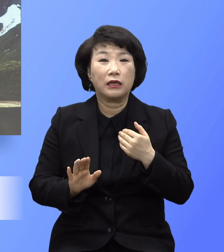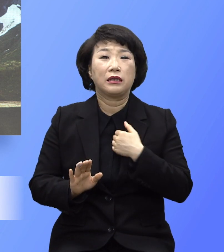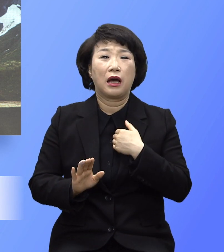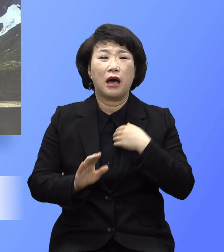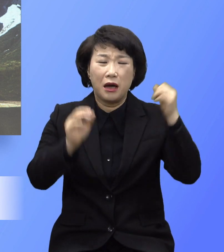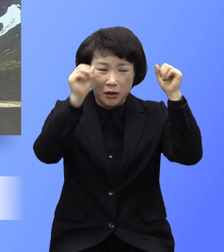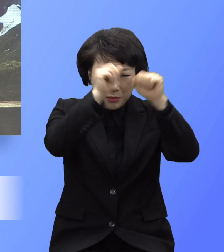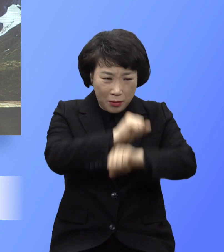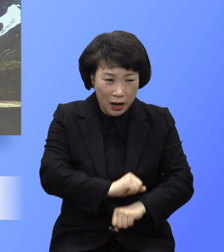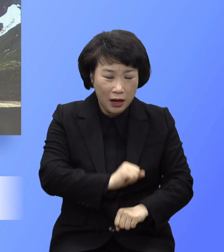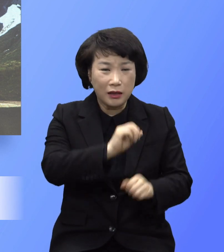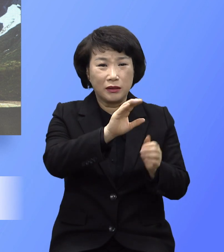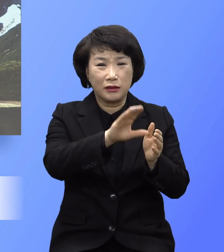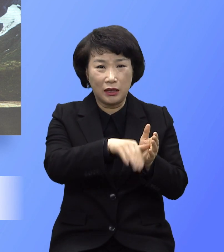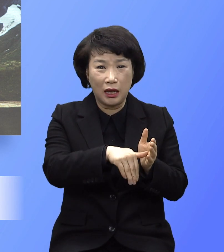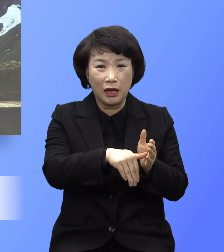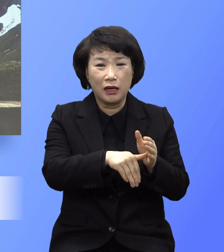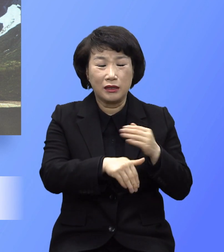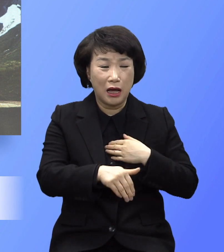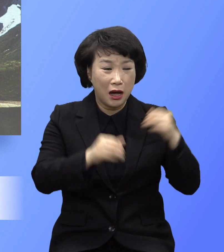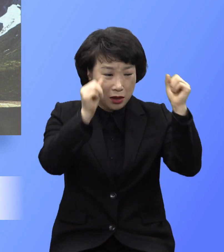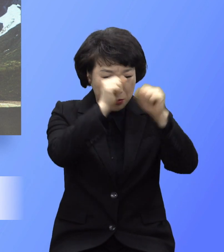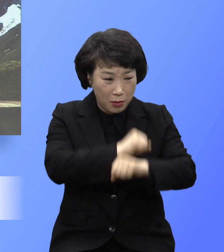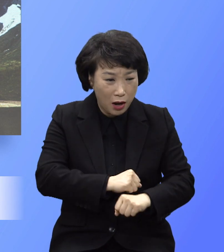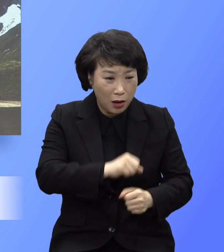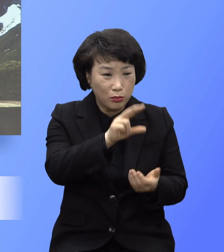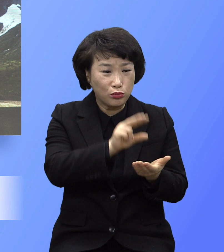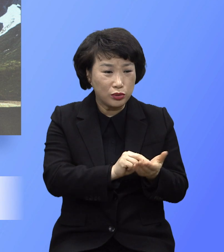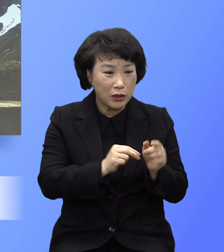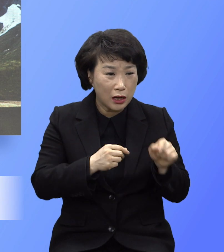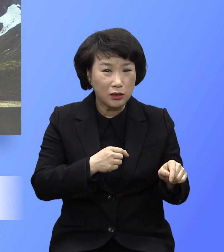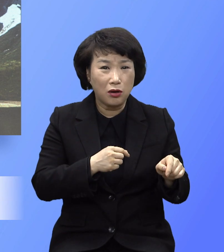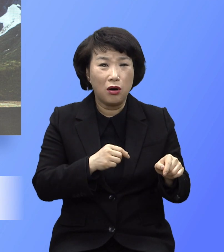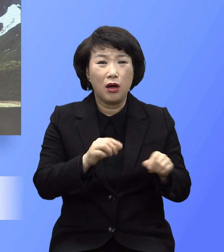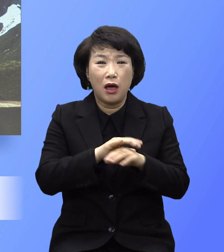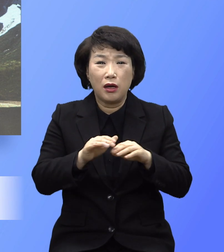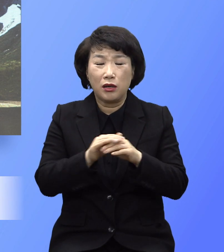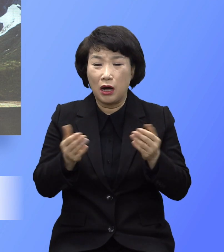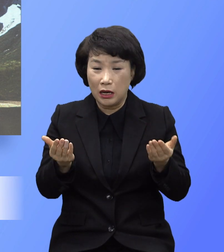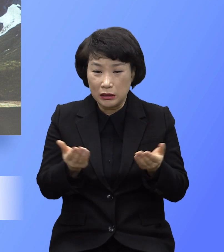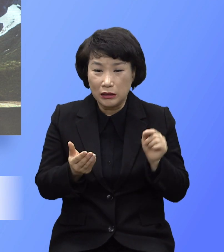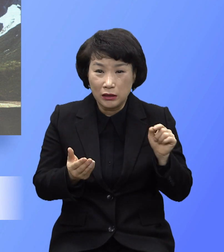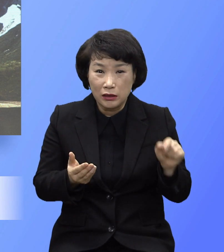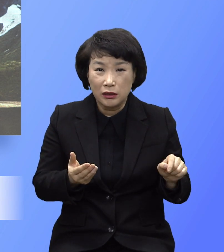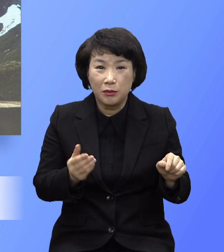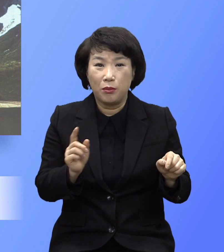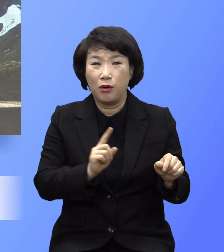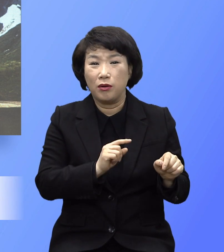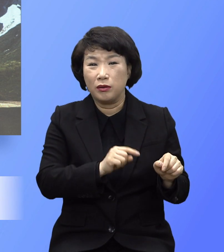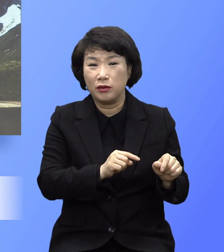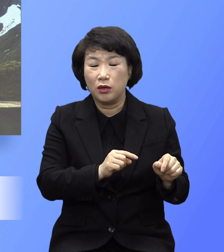멸망하게 되었을 때 멸망하는 문제를 해결하는 일에 있어서는